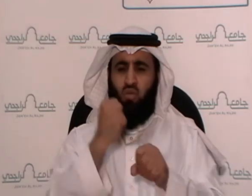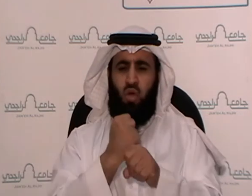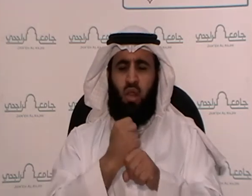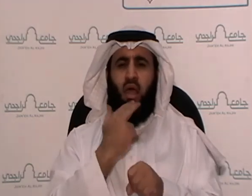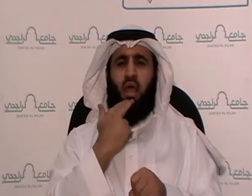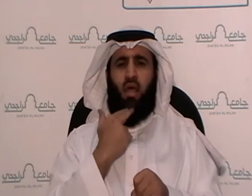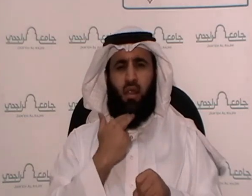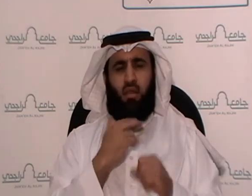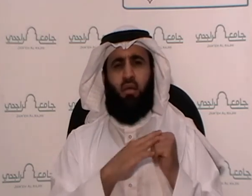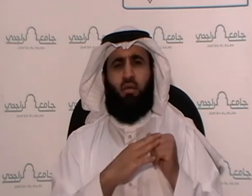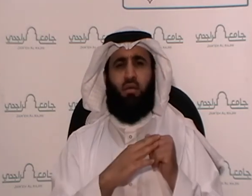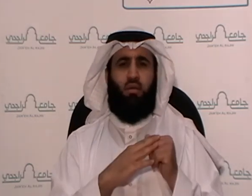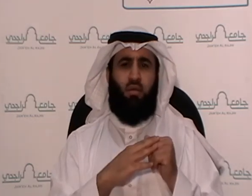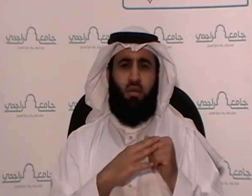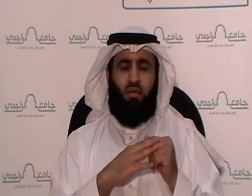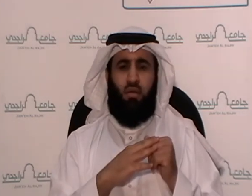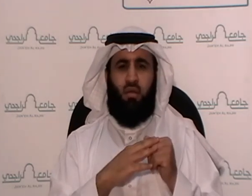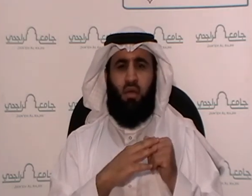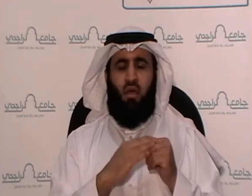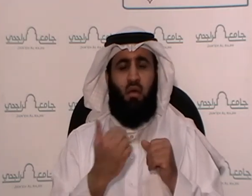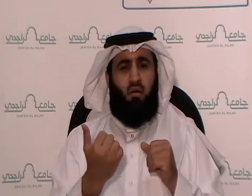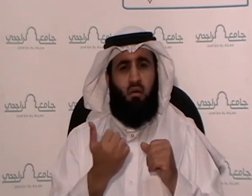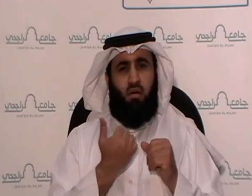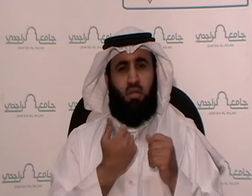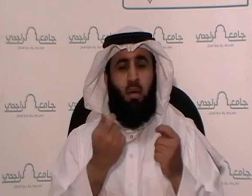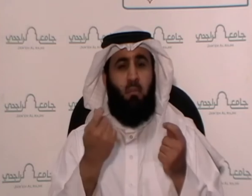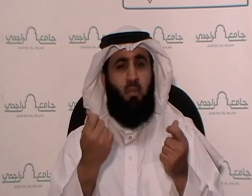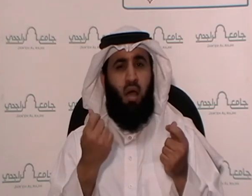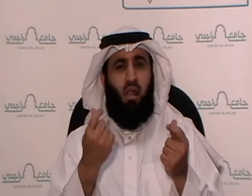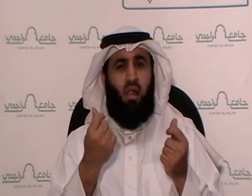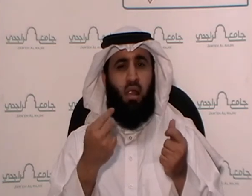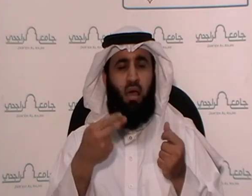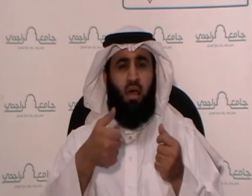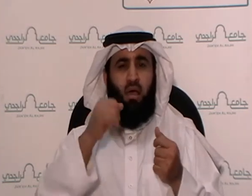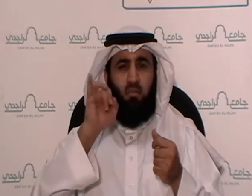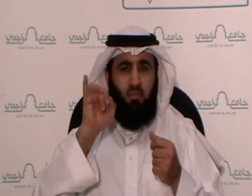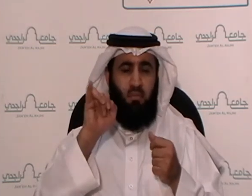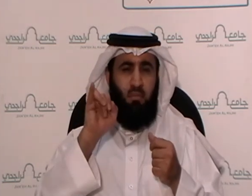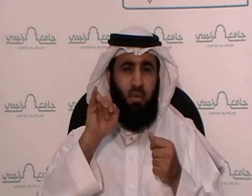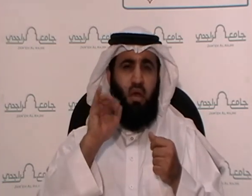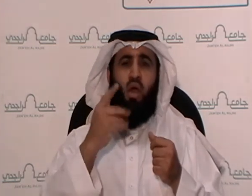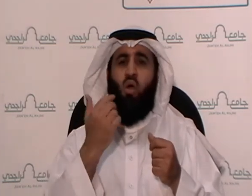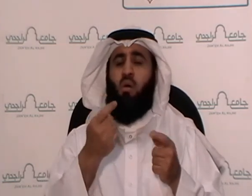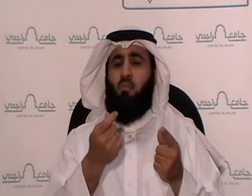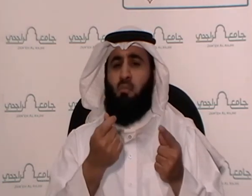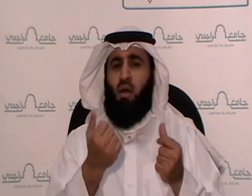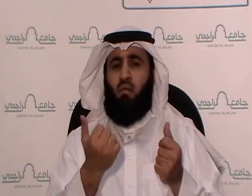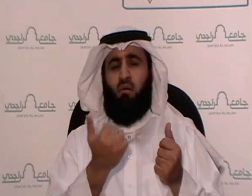سواء فيما يخص المال العام أو المال الخاص،